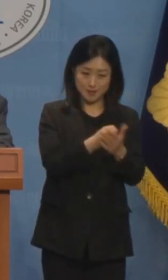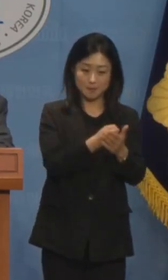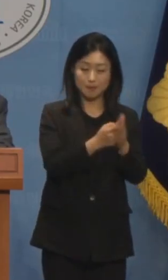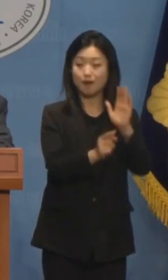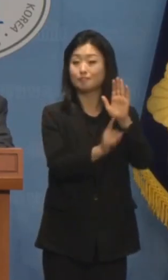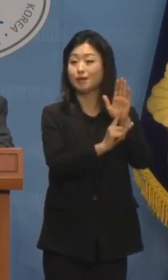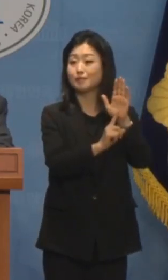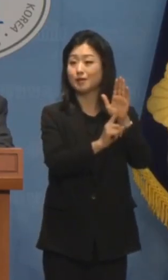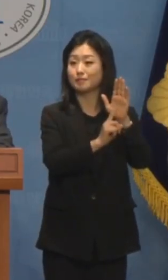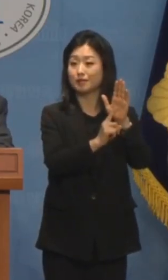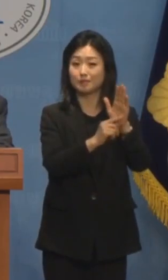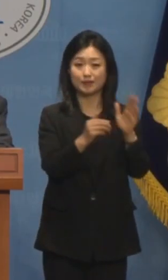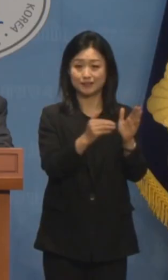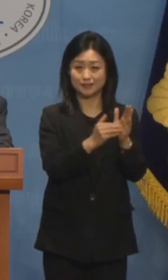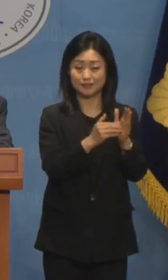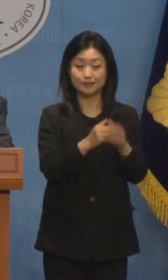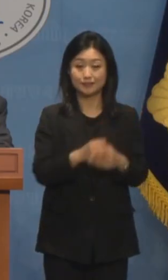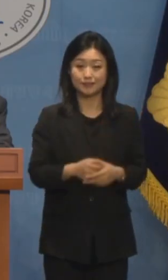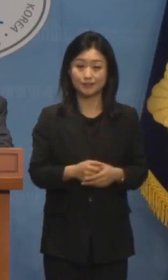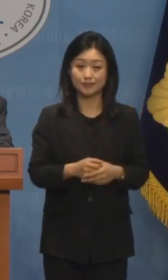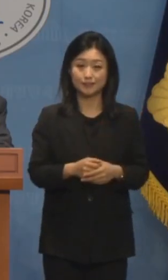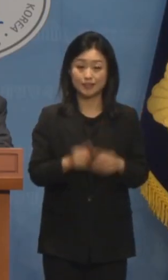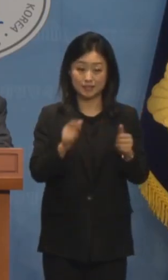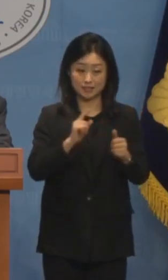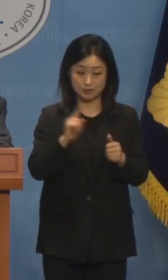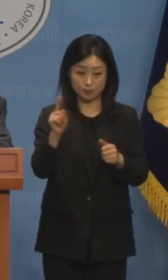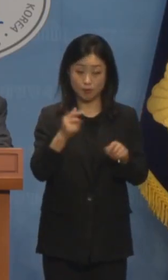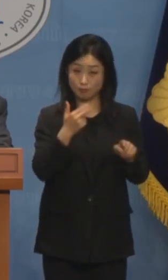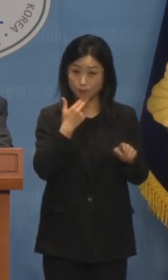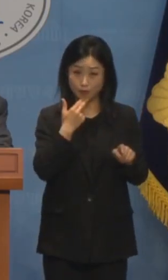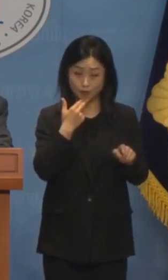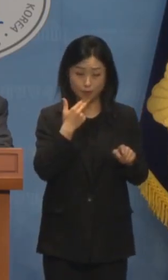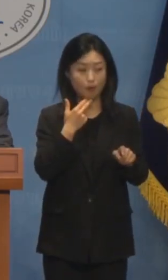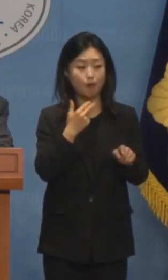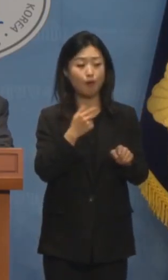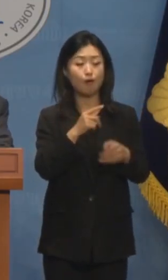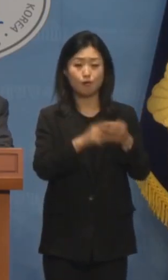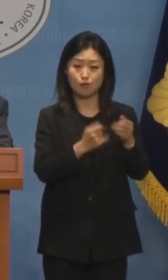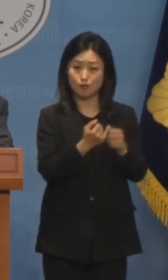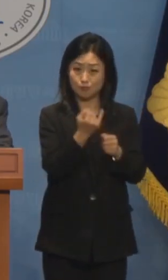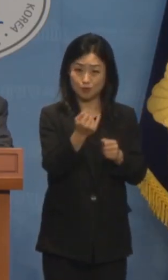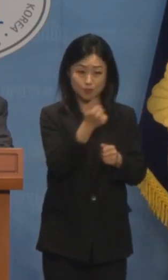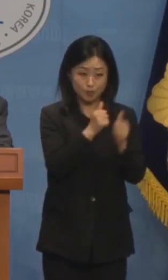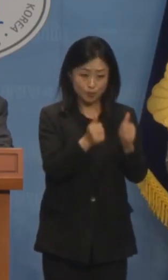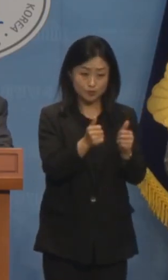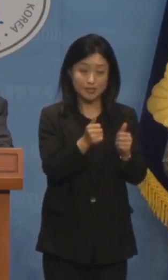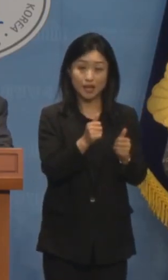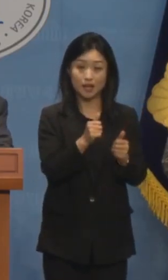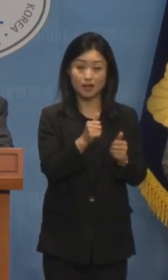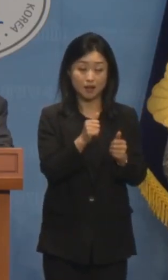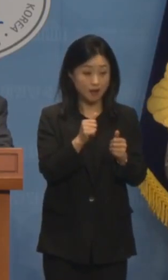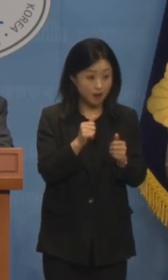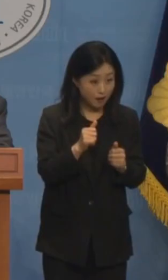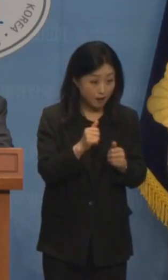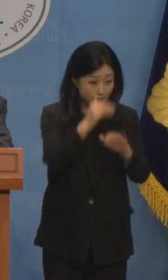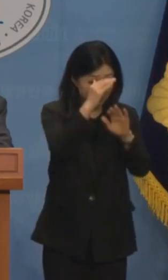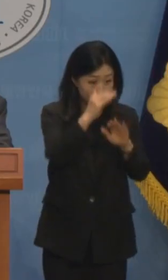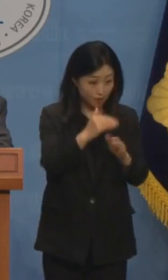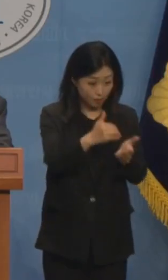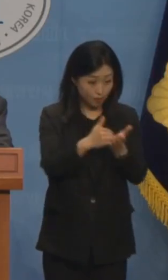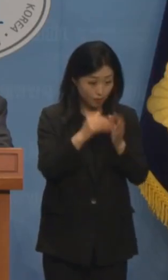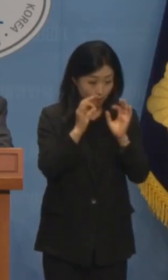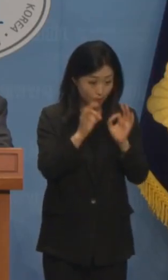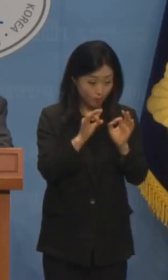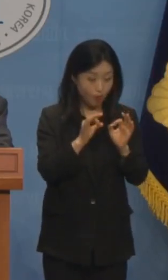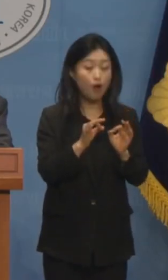수밖에 없습니다. 오히려 불기소 의견을 가진 수사팀 김건희 여사 변호인 의견만 듣고 결론을 내리는 그야말로 짜고